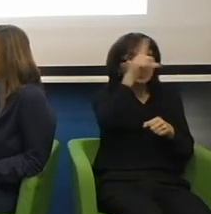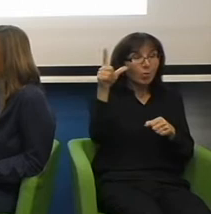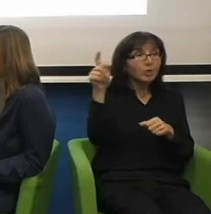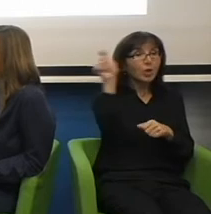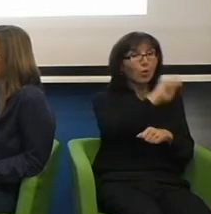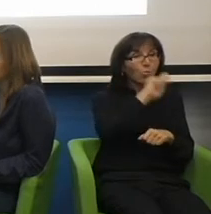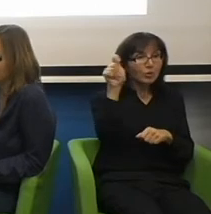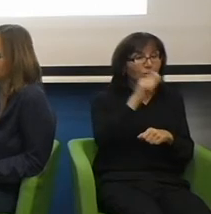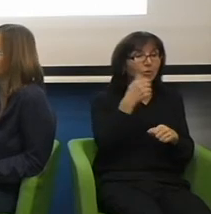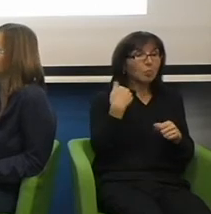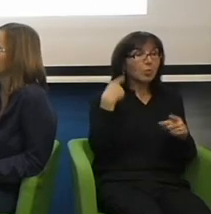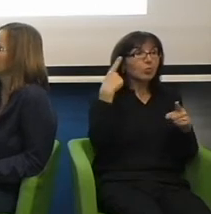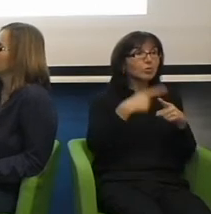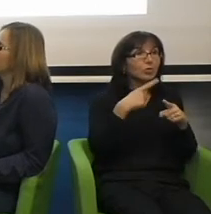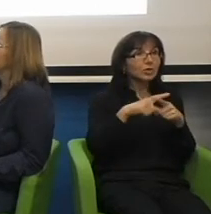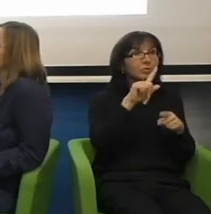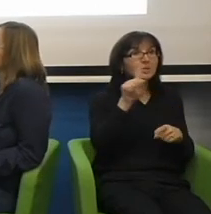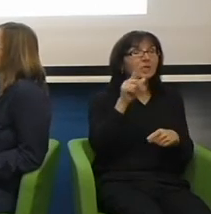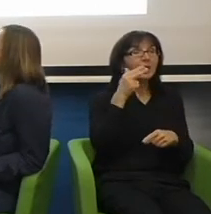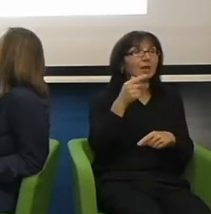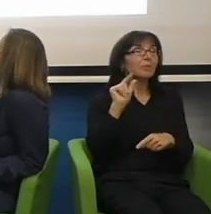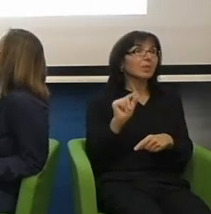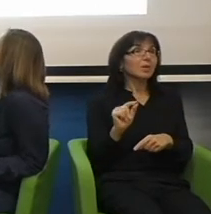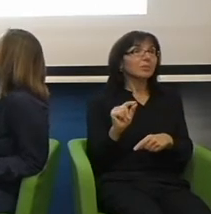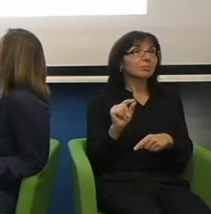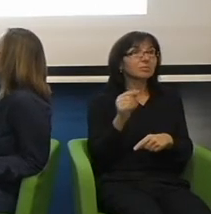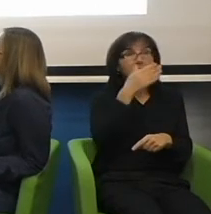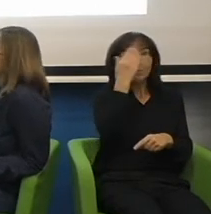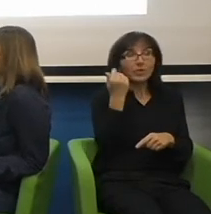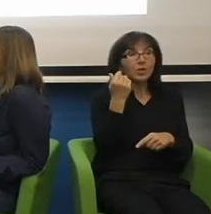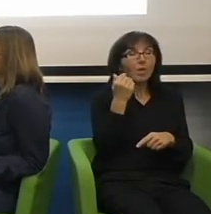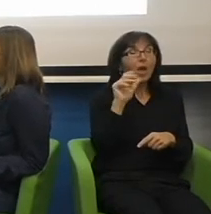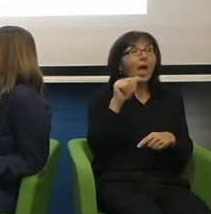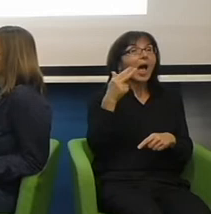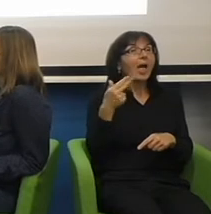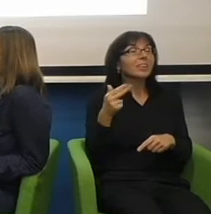ZMP, czy nie. Anna obiecała,